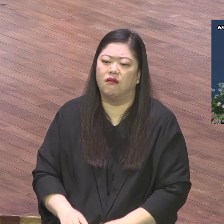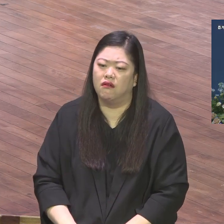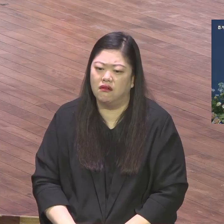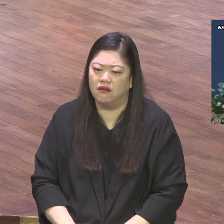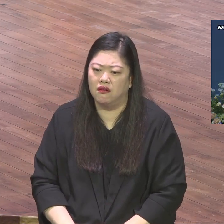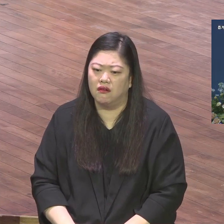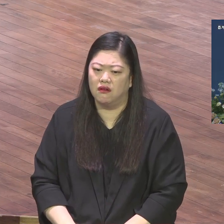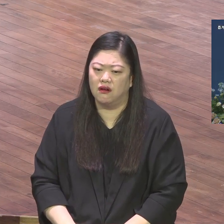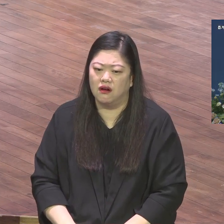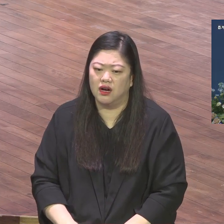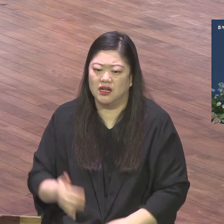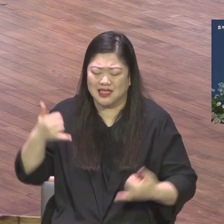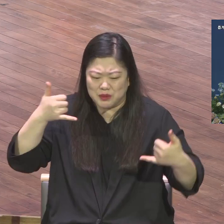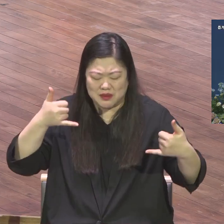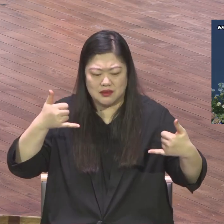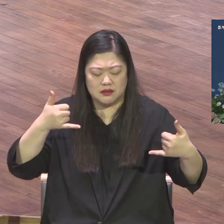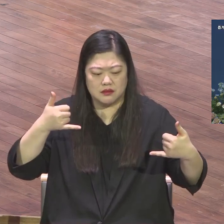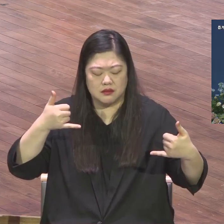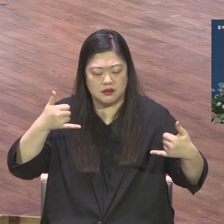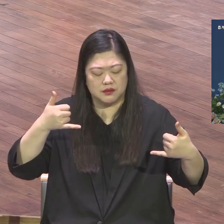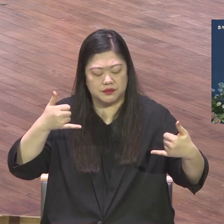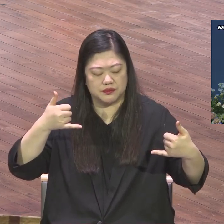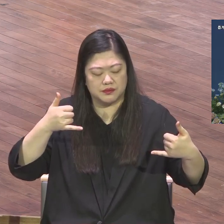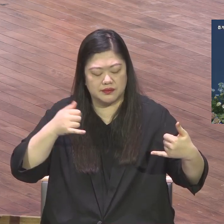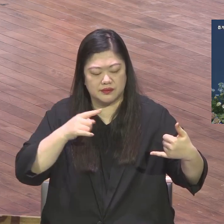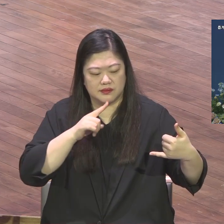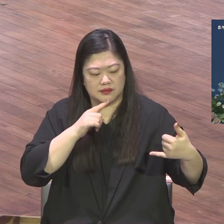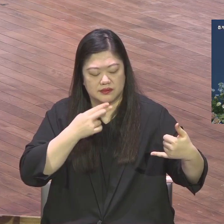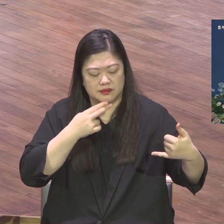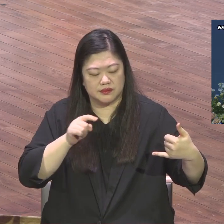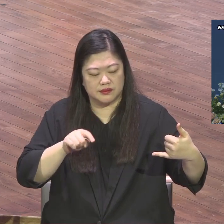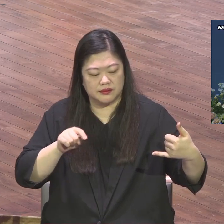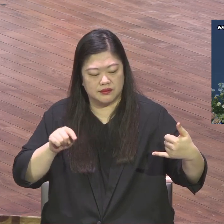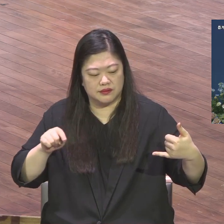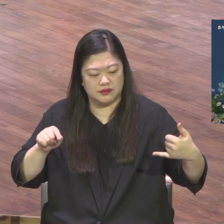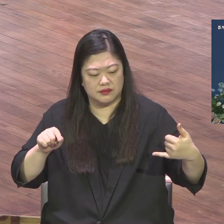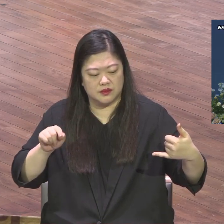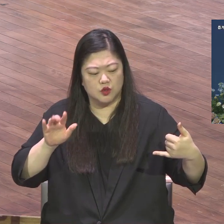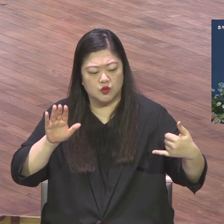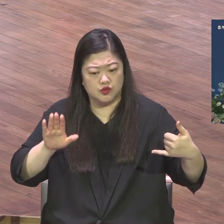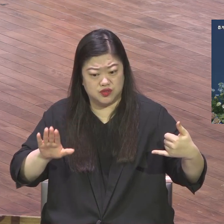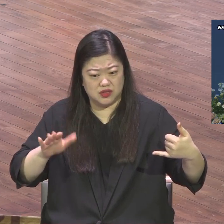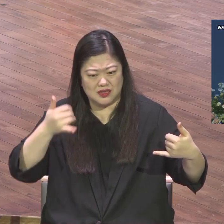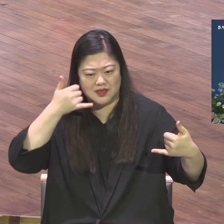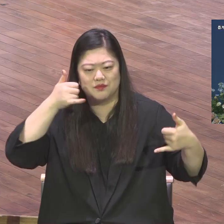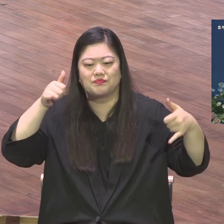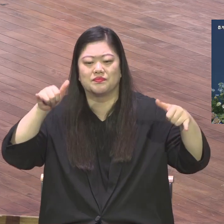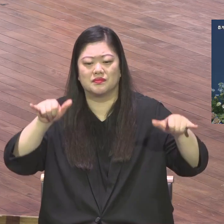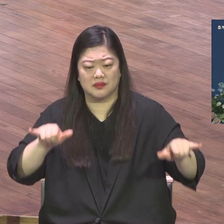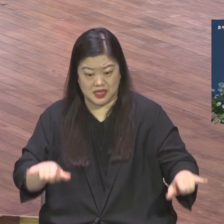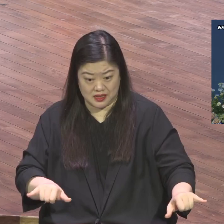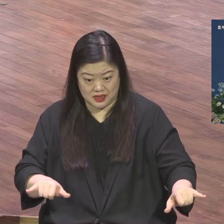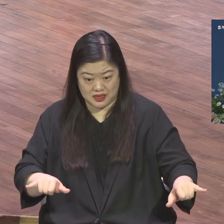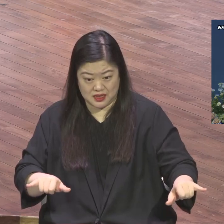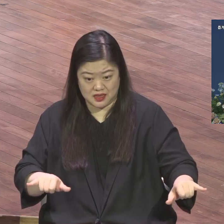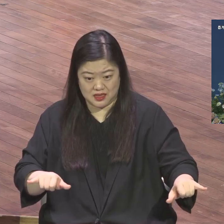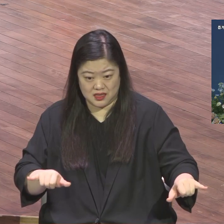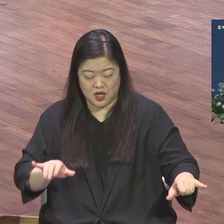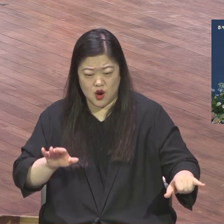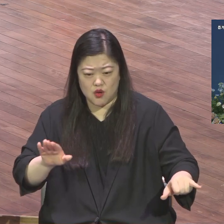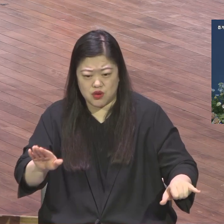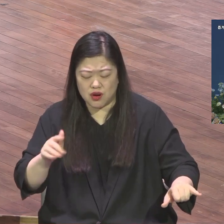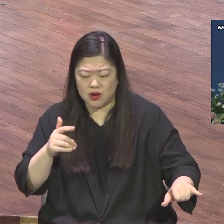한참 있더니 전화가 끊어져. 그리고 밑에 줄에 나옵니다. 그 밑에 뭐라 하냐?